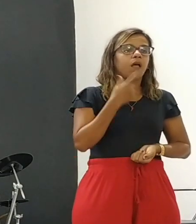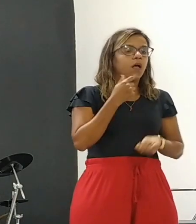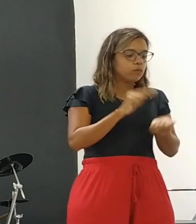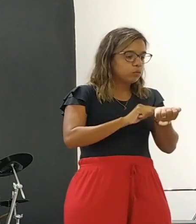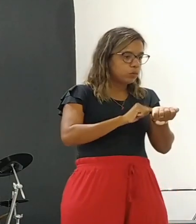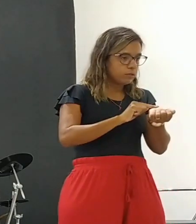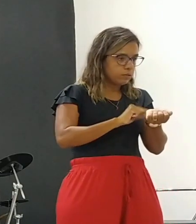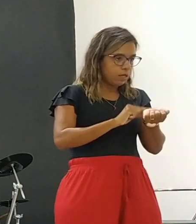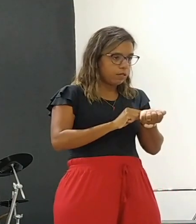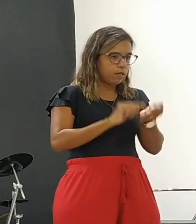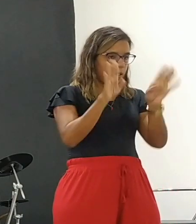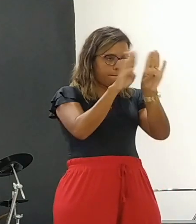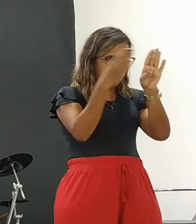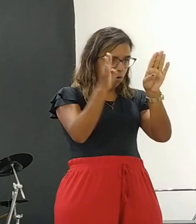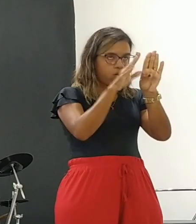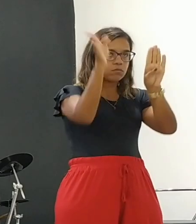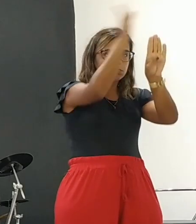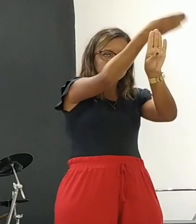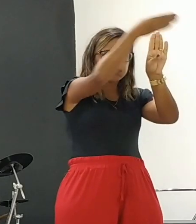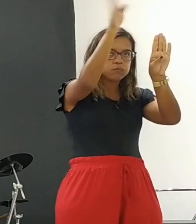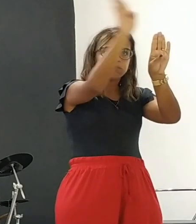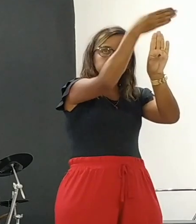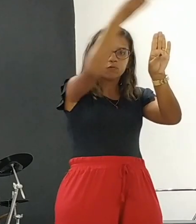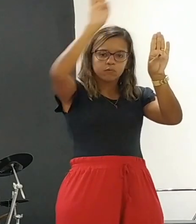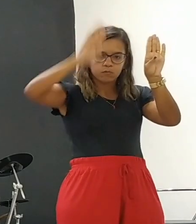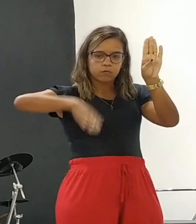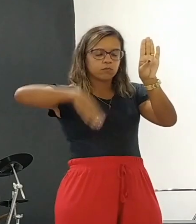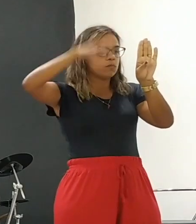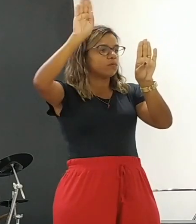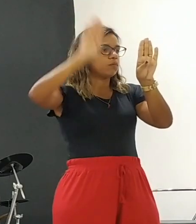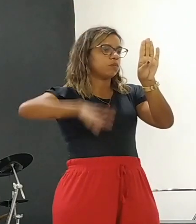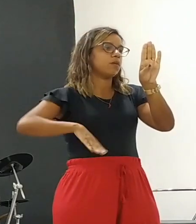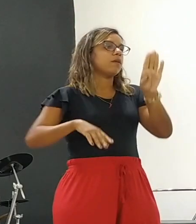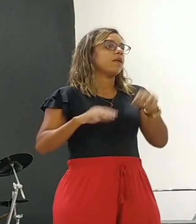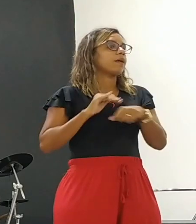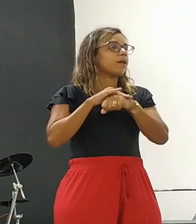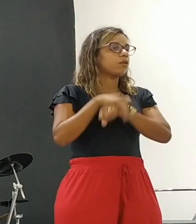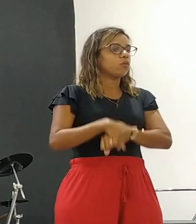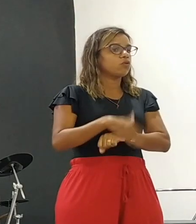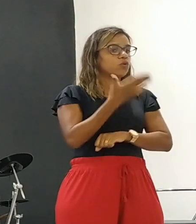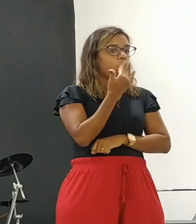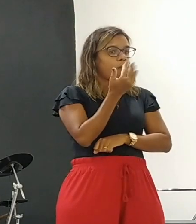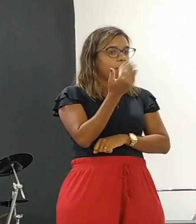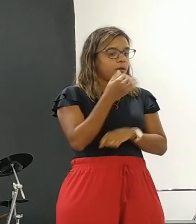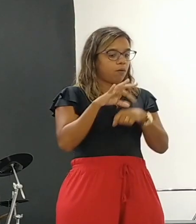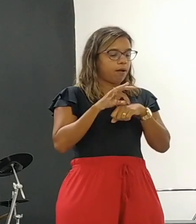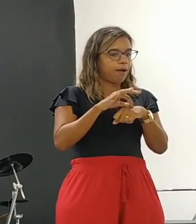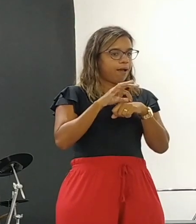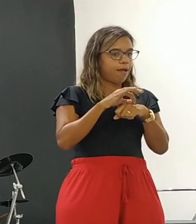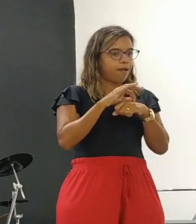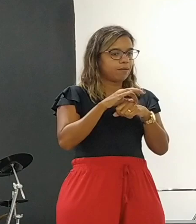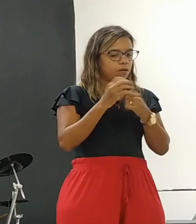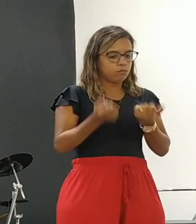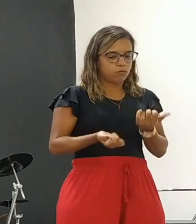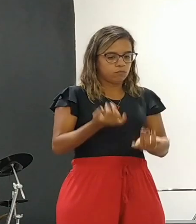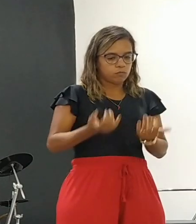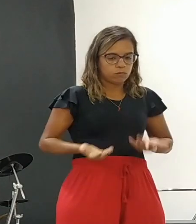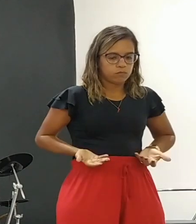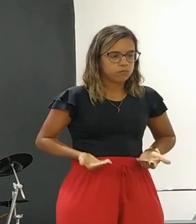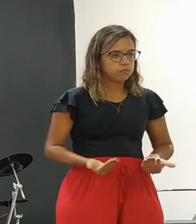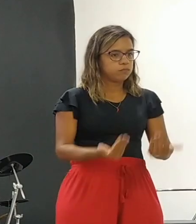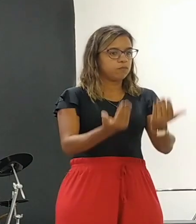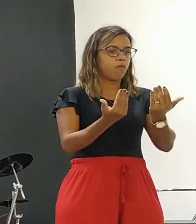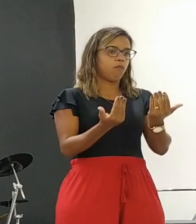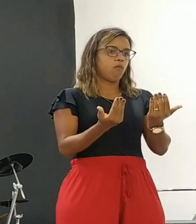as ombreiras, e naquela noite, diz, comerão a carne assada no fogo, com